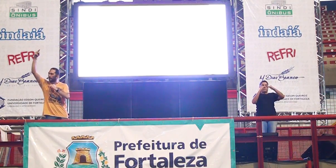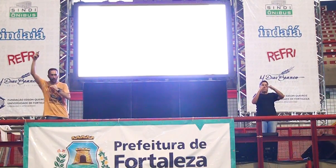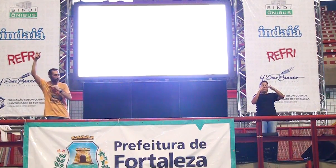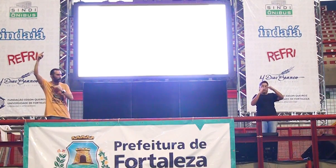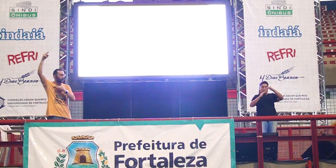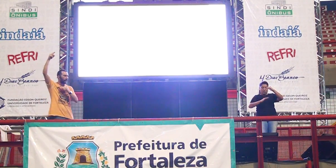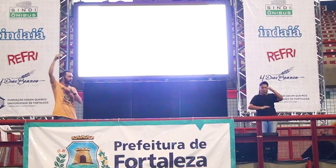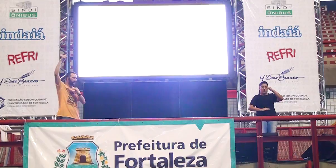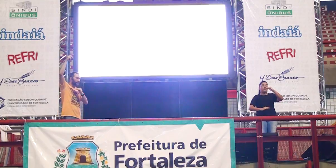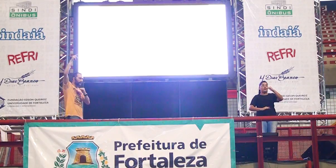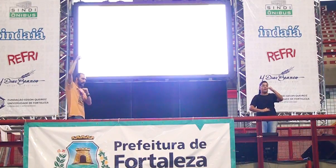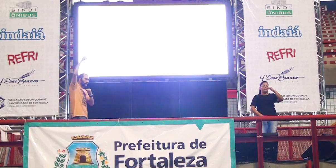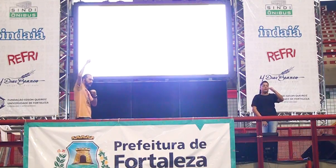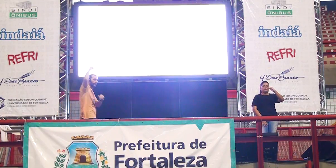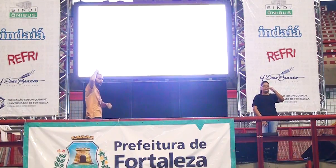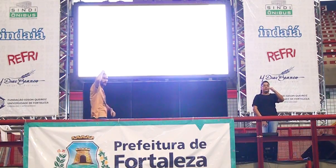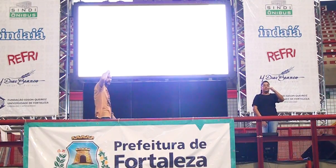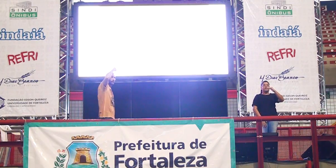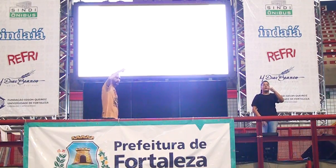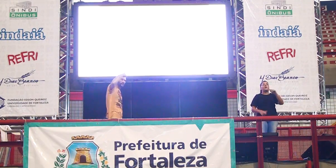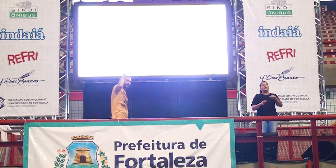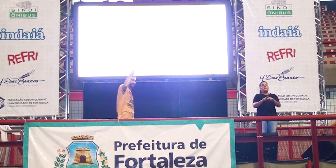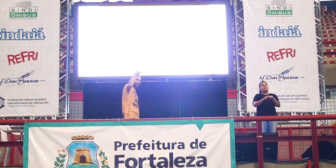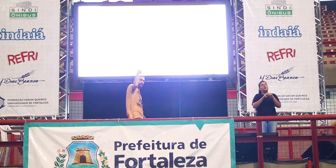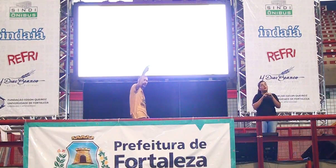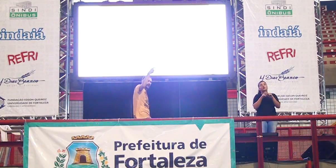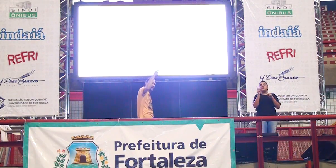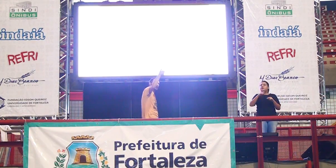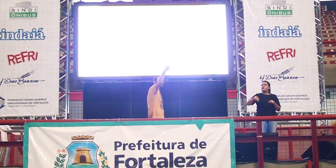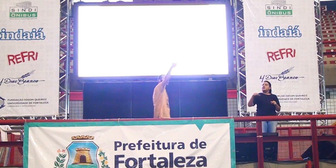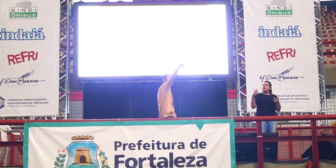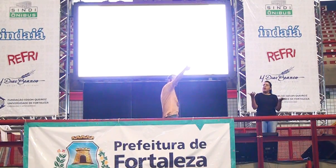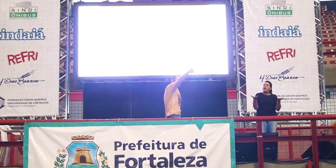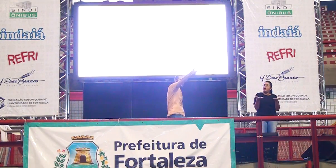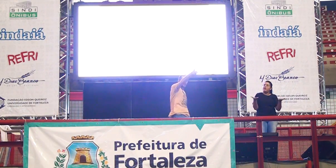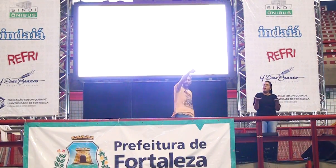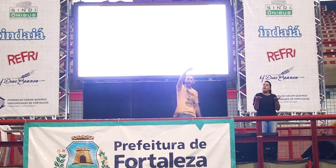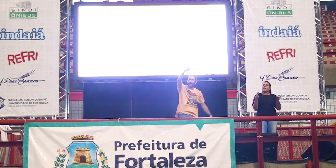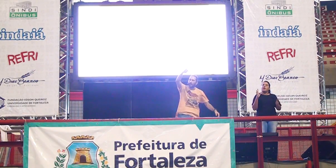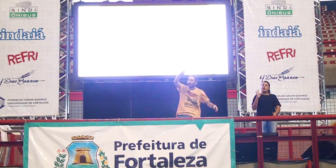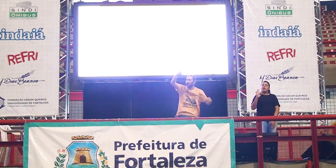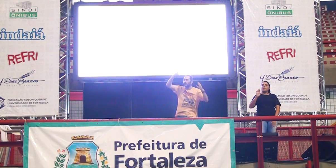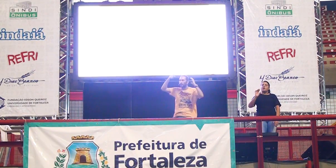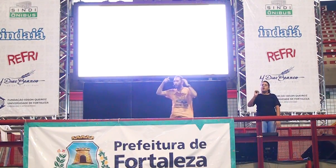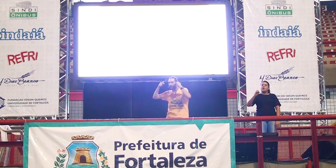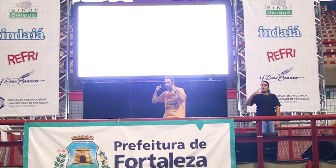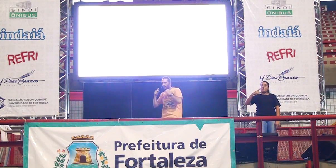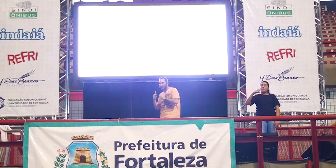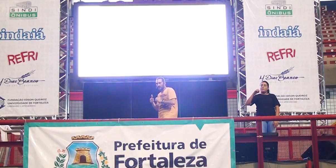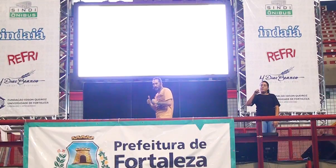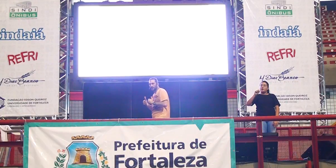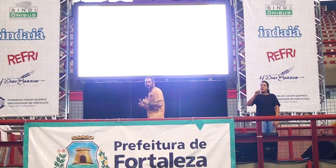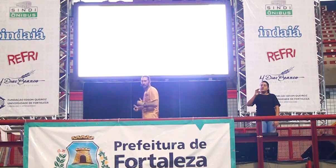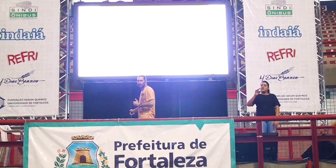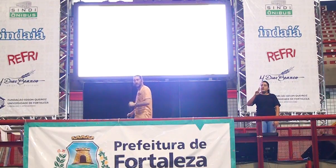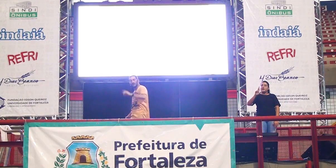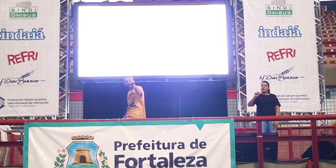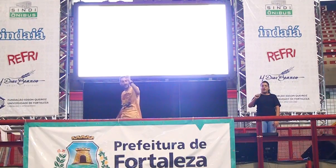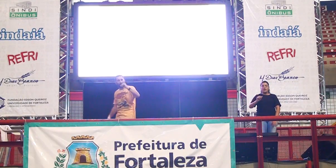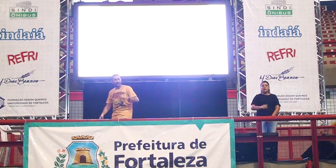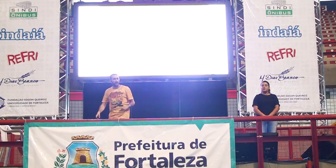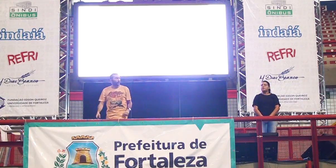18 quilômetros de altura. Então, quando você for trabalhar troposfera, estude a troposfera,